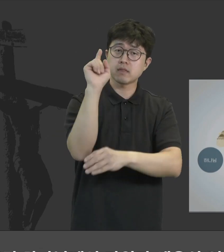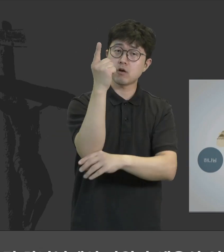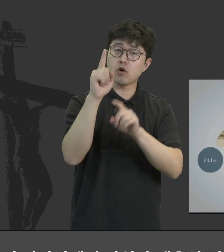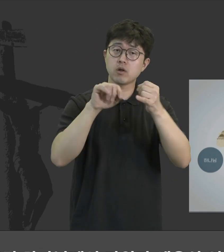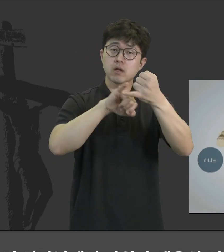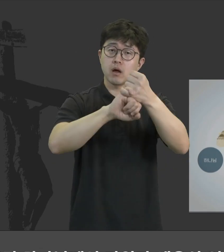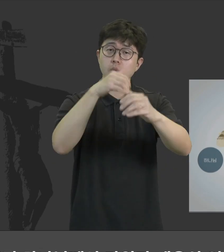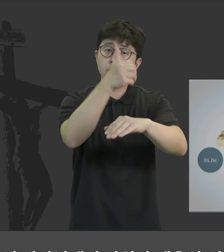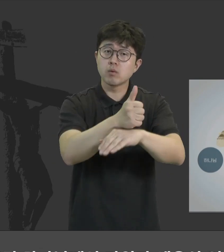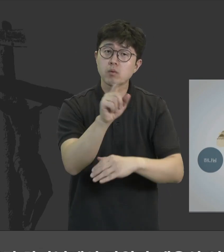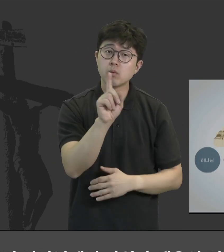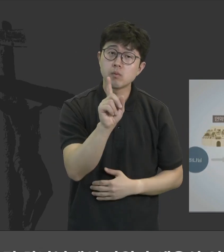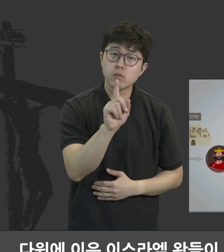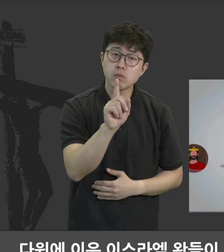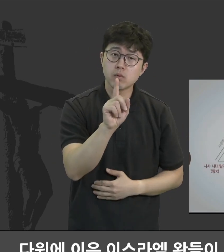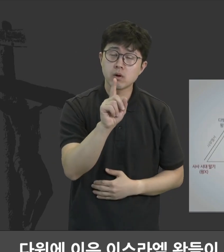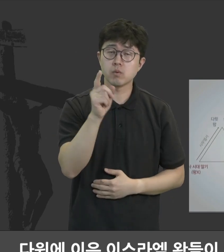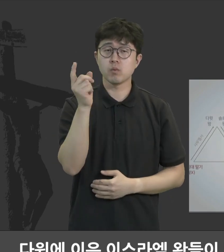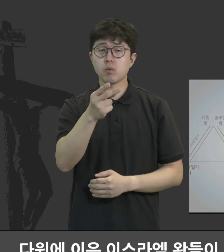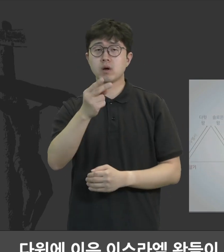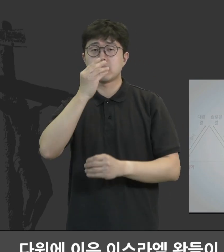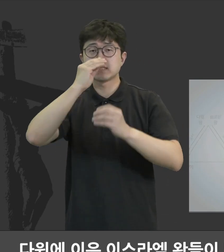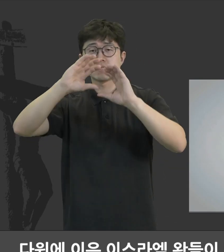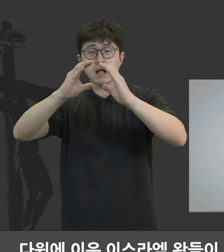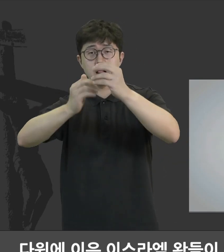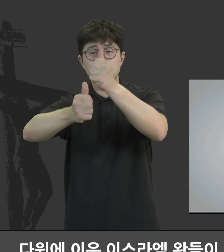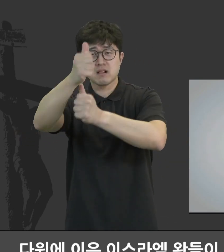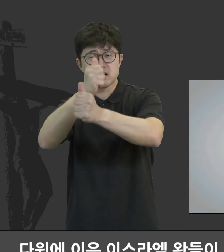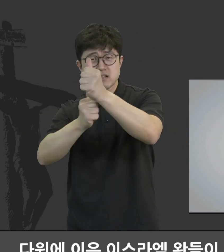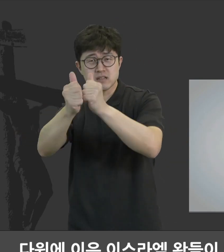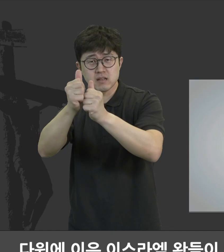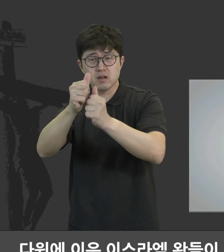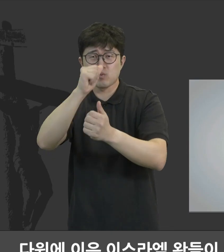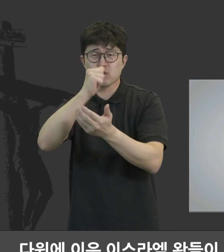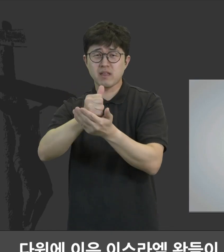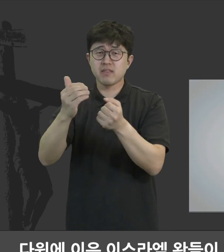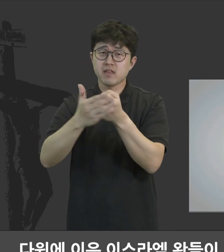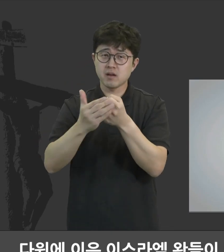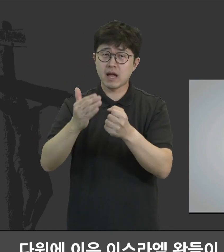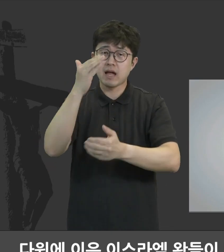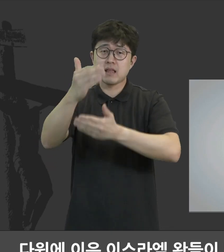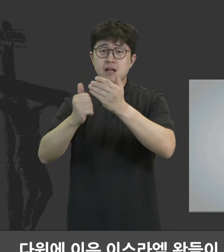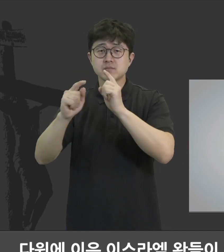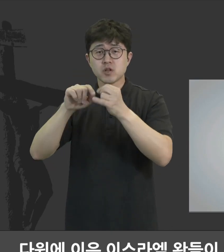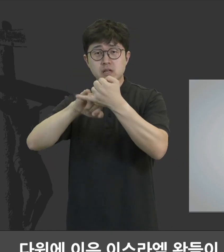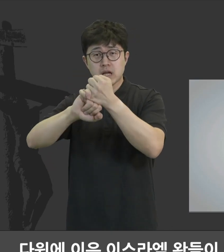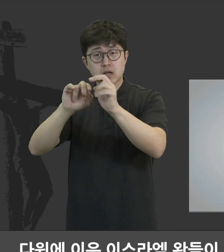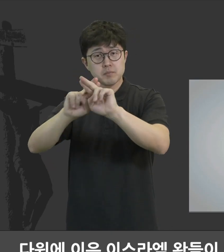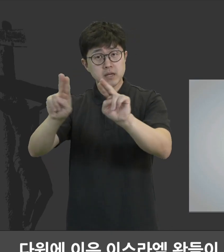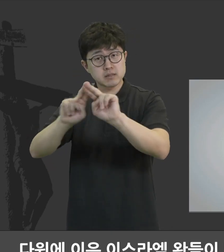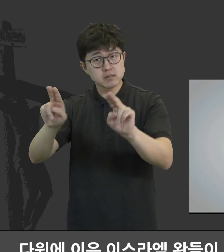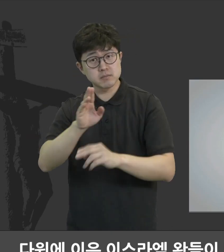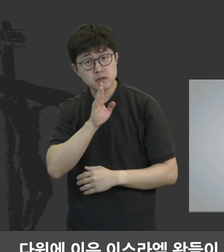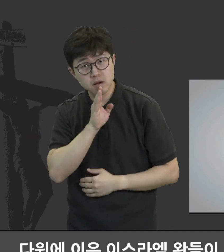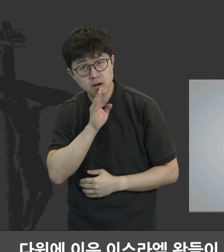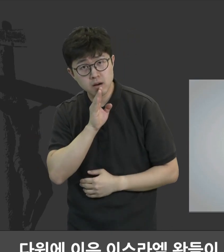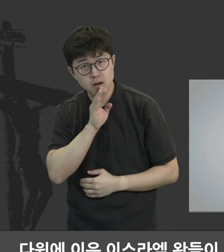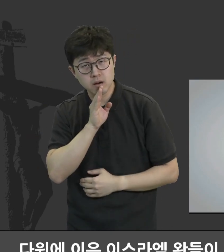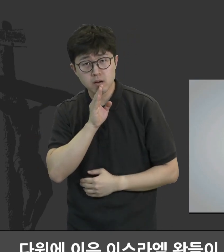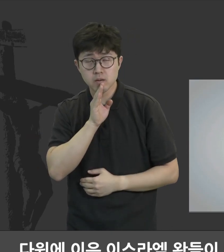어떻게 된 것일까요? 다윗에 이은 이스라엘 왕들이 범죄했기 때문에 하나님의 언약이 파기된